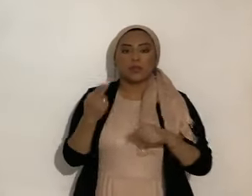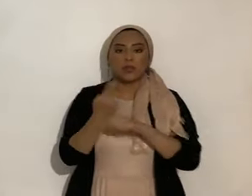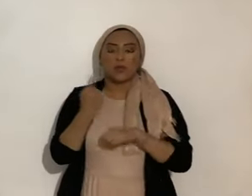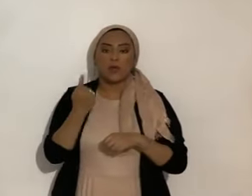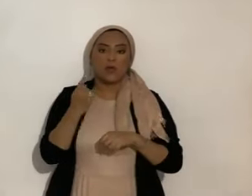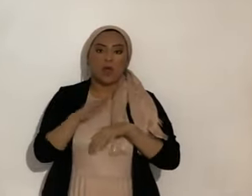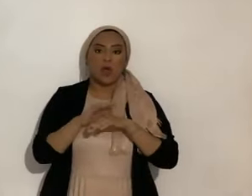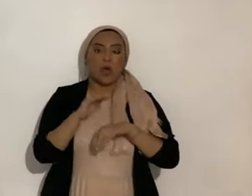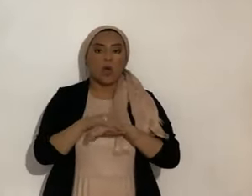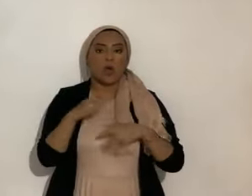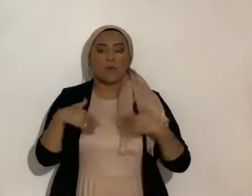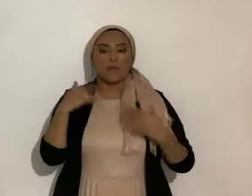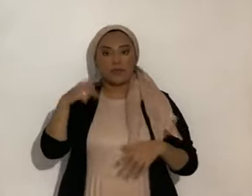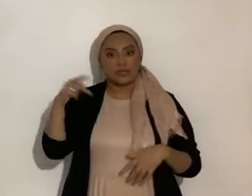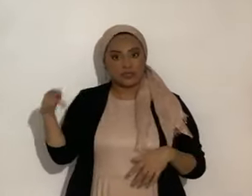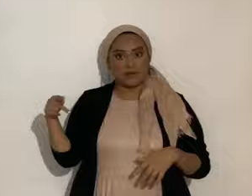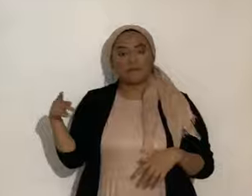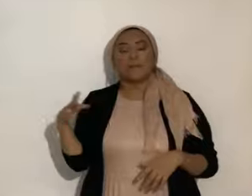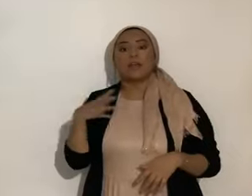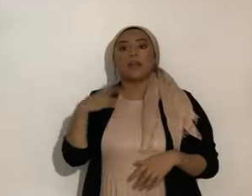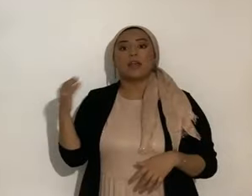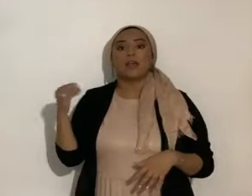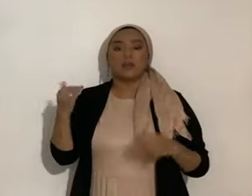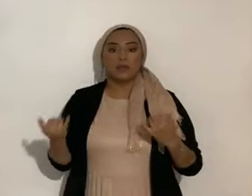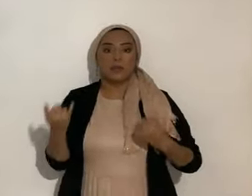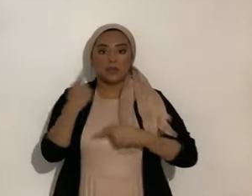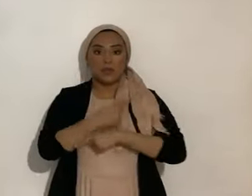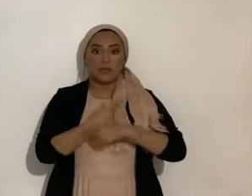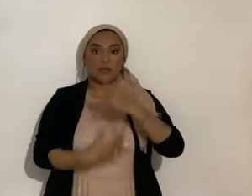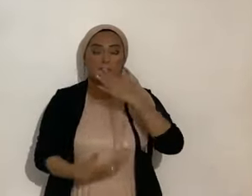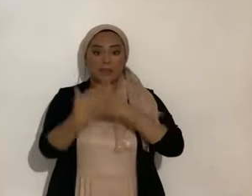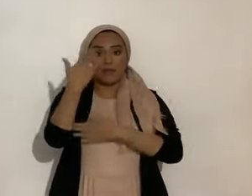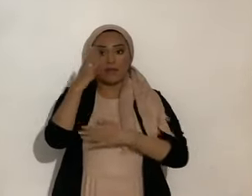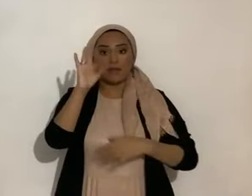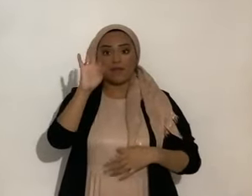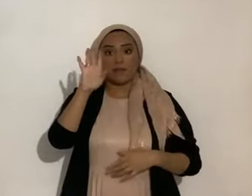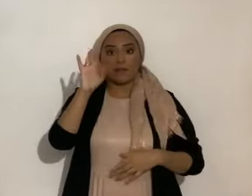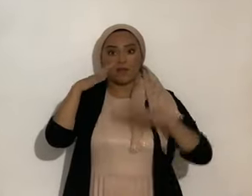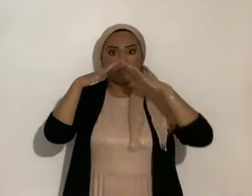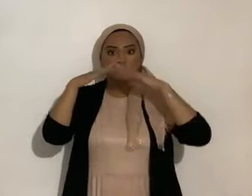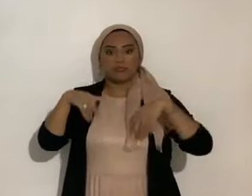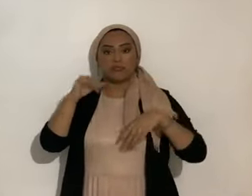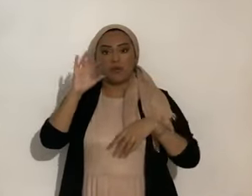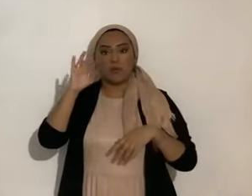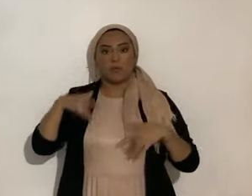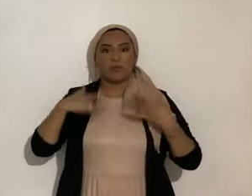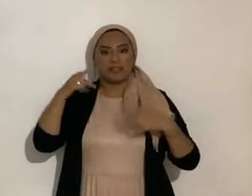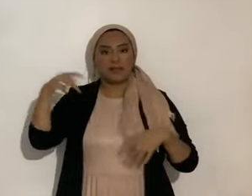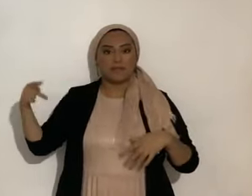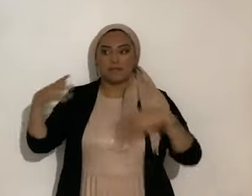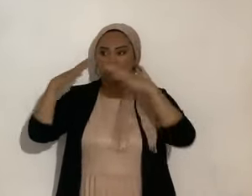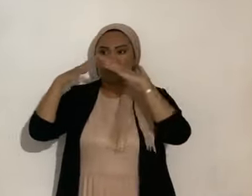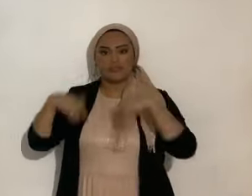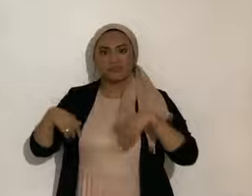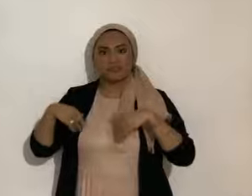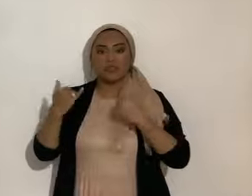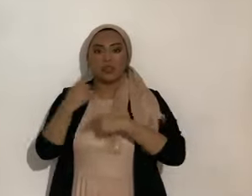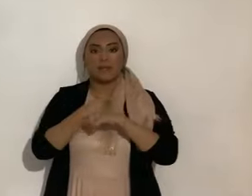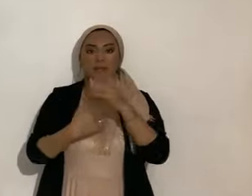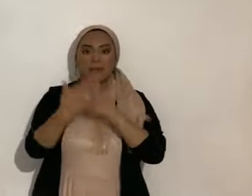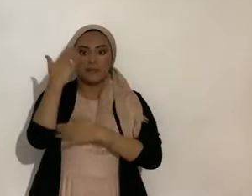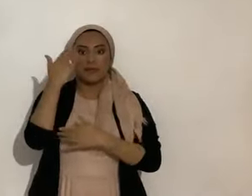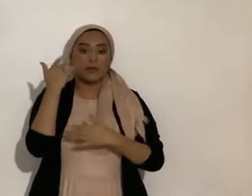por WhatsApp exclusivamente. Y por cierto, hoy en la mañana cayó Facebook y WhatsApp. Atención a esto. Por eso les